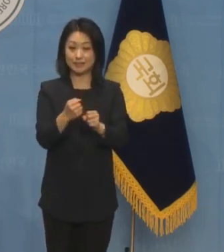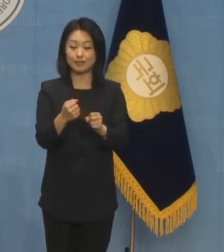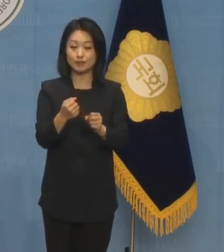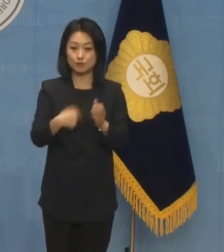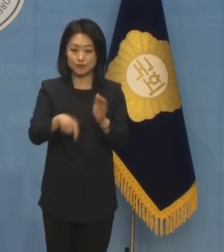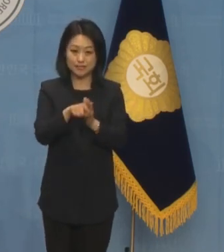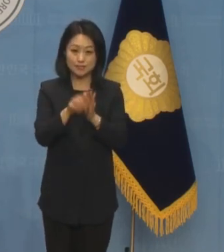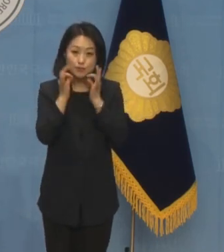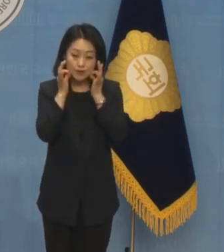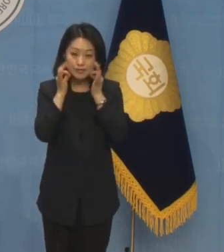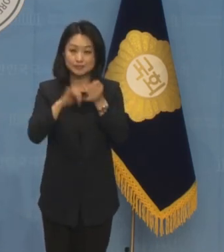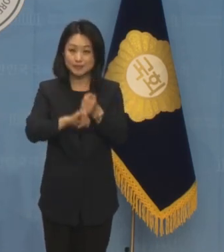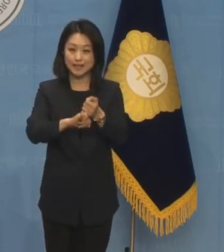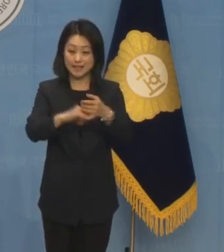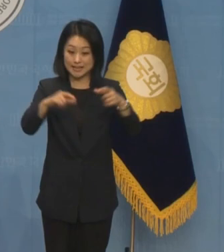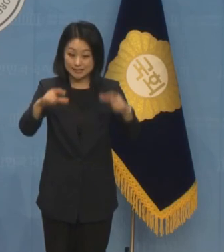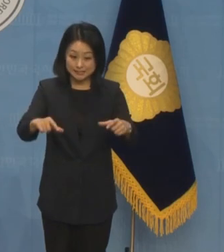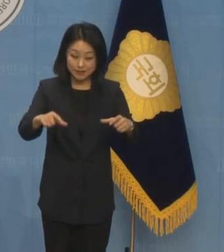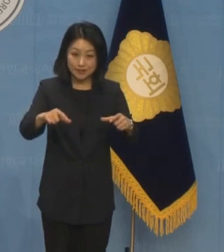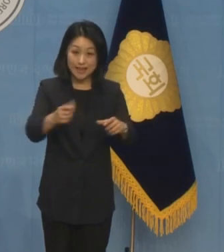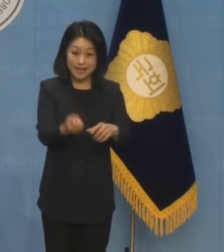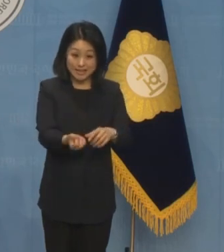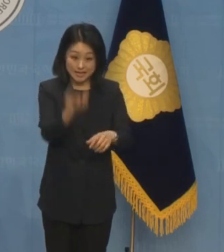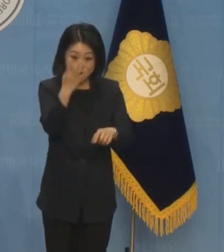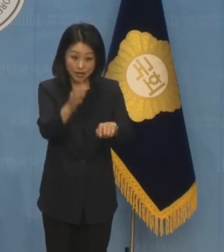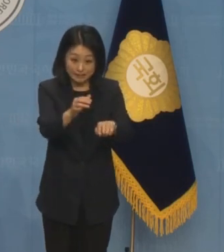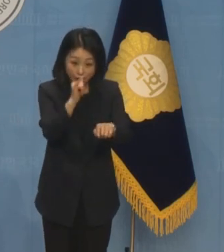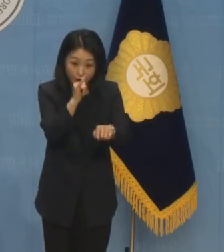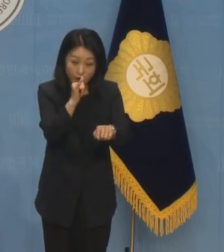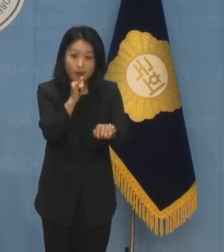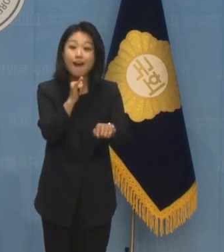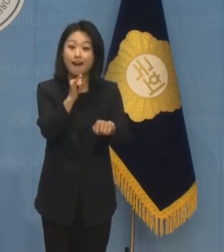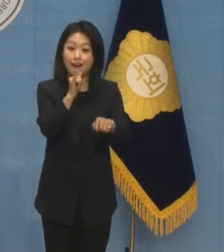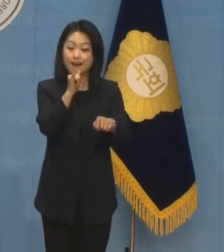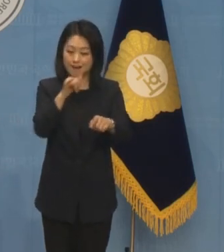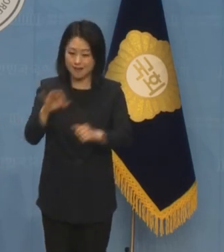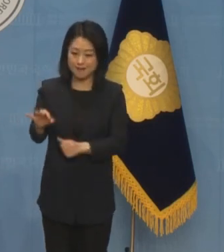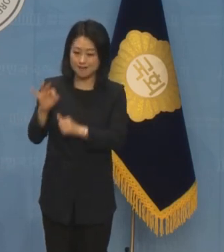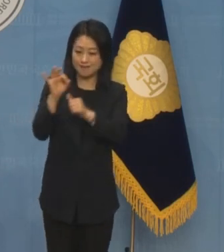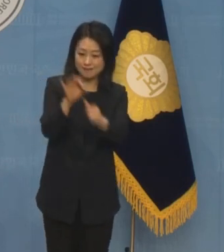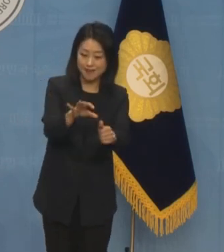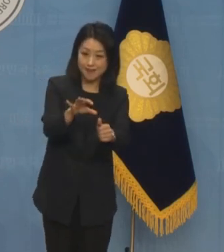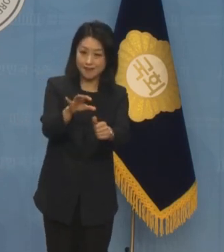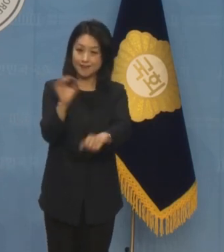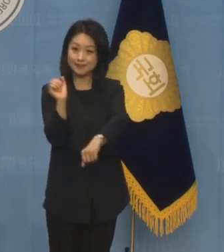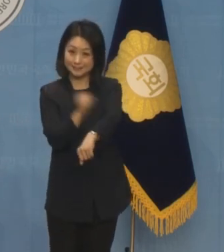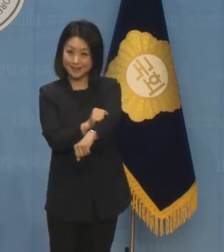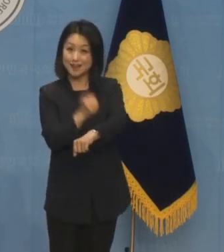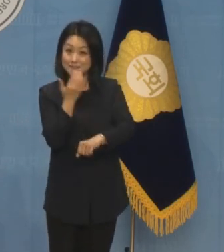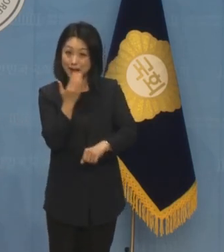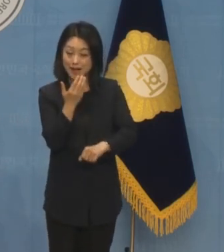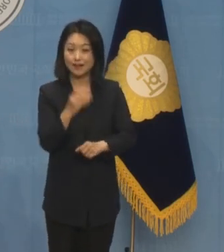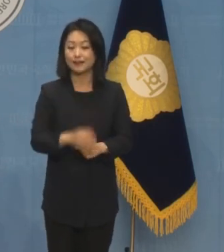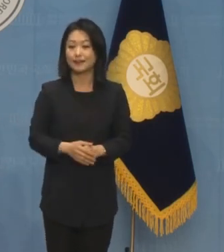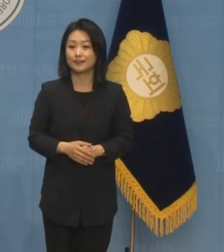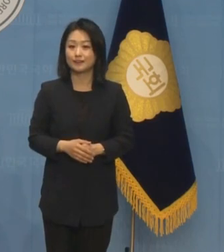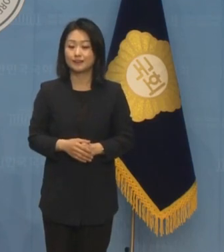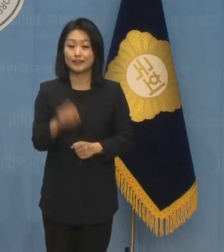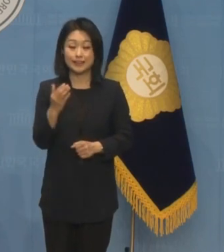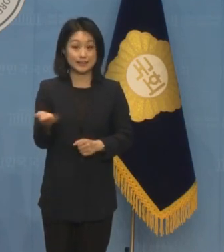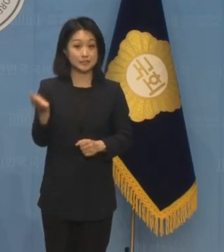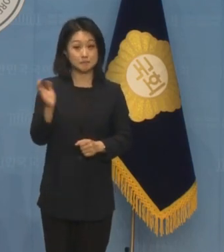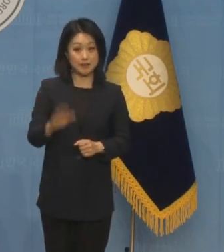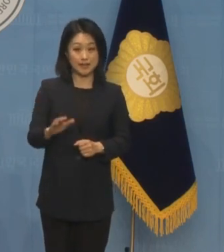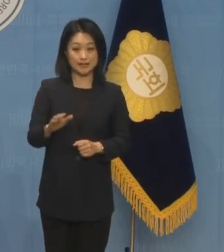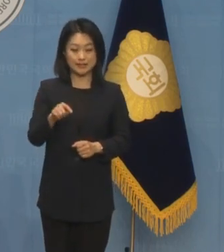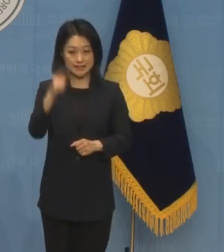내고 작지만 확실한 성과를 내는 것이 제3지대에서는 훨씬 효율적인 전략일지도 모릅니다.